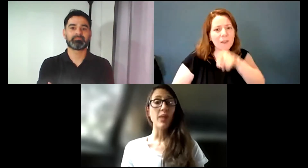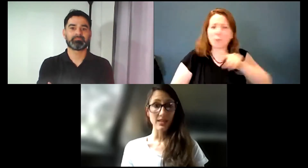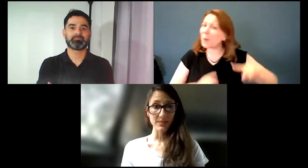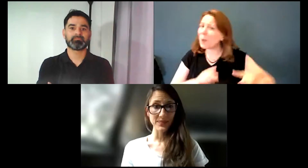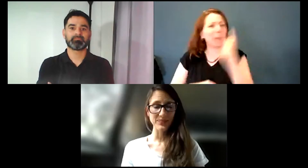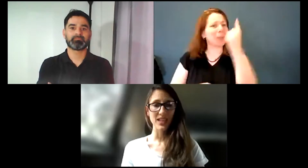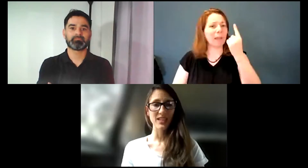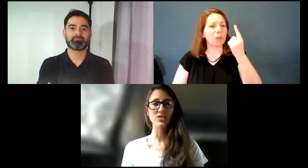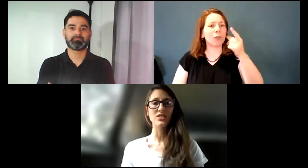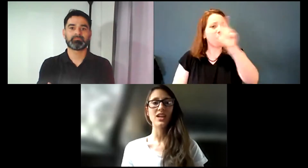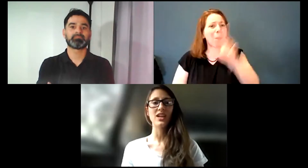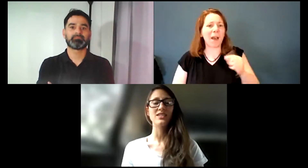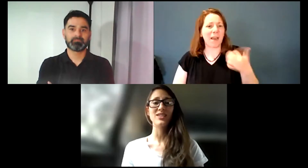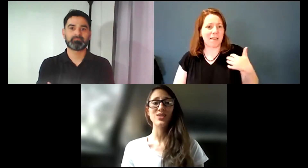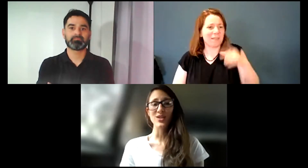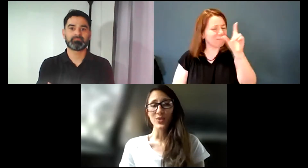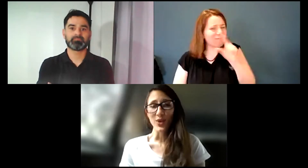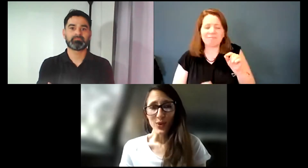país. Entonces es un orgullo...